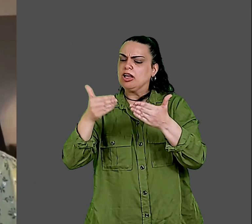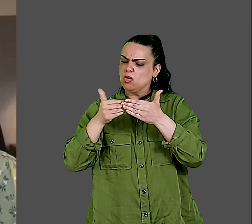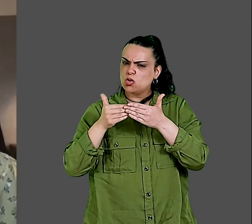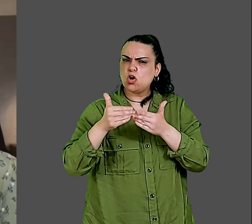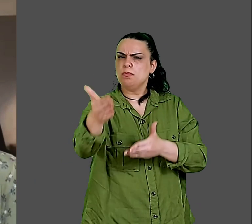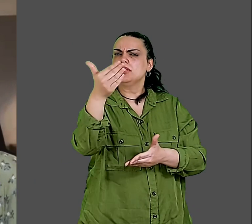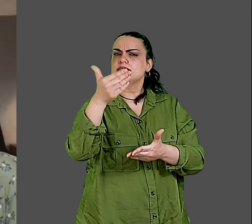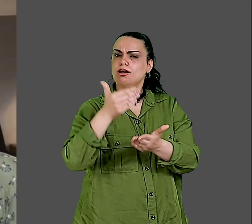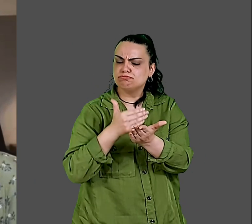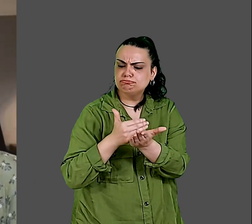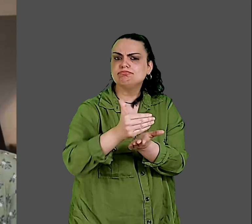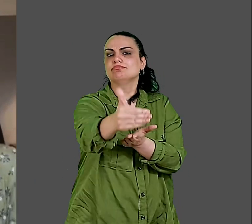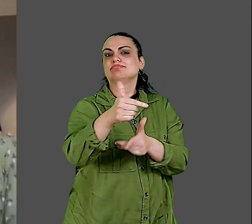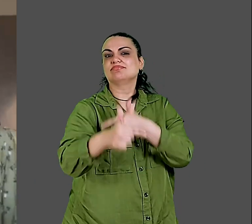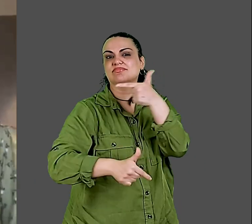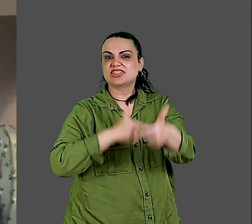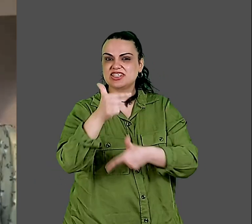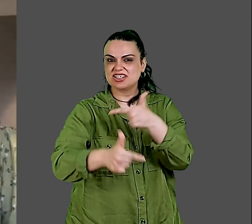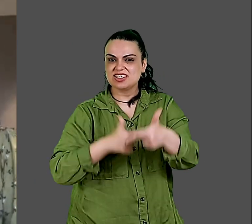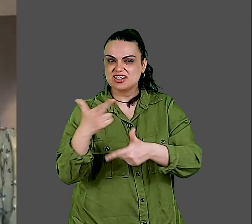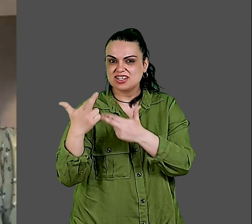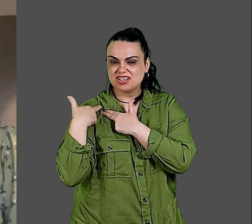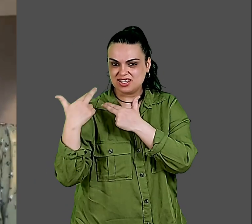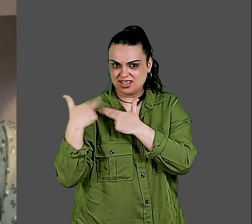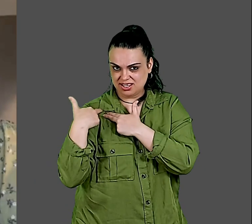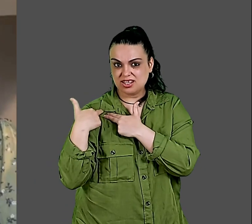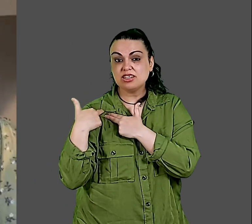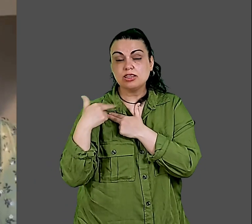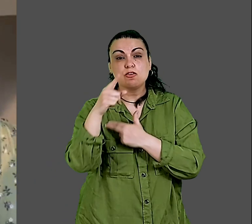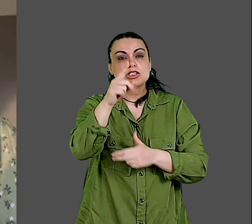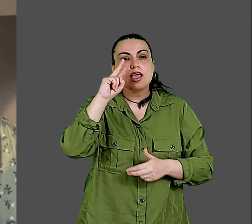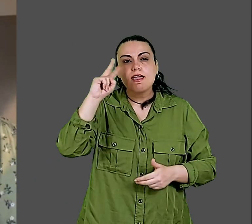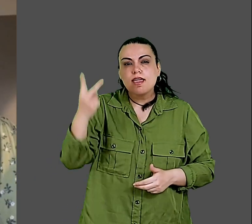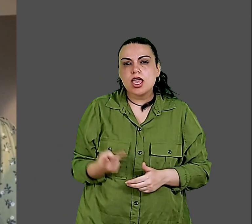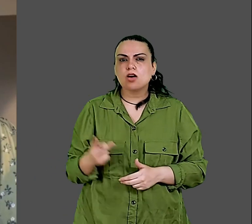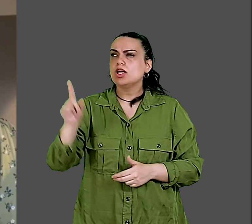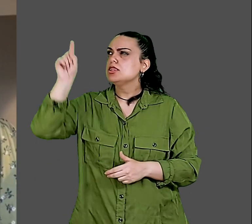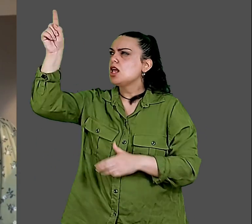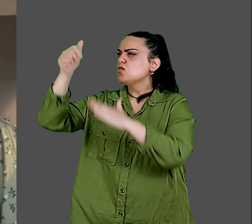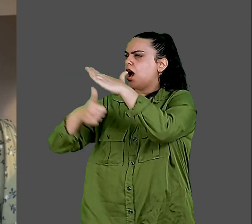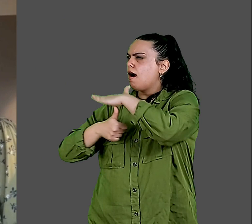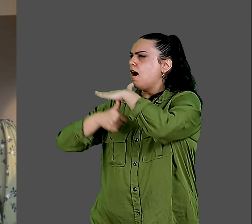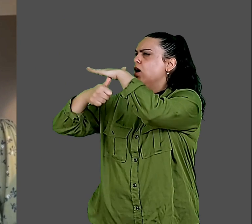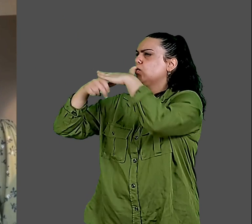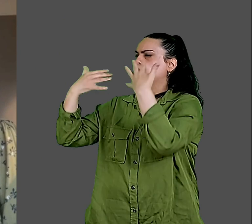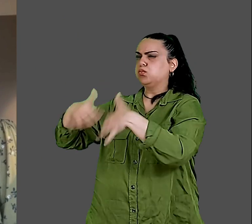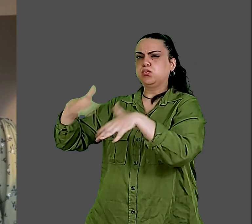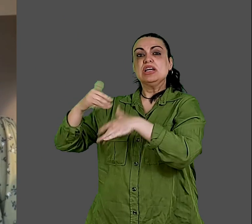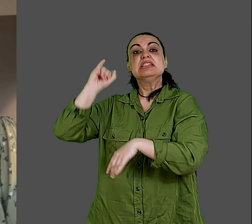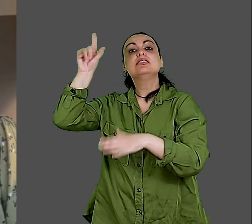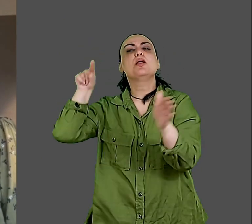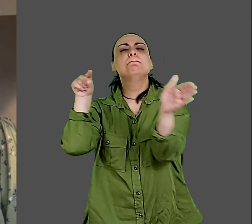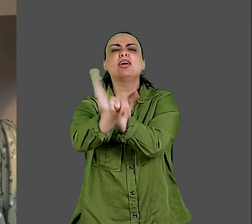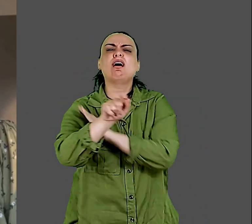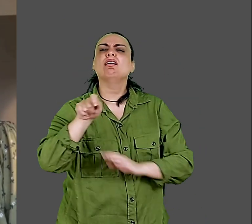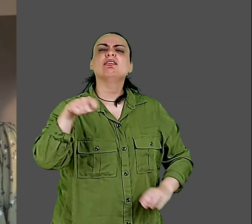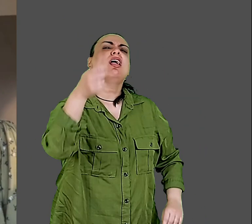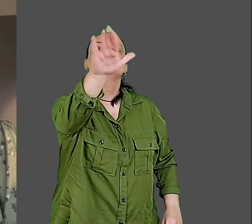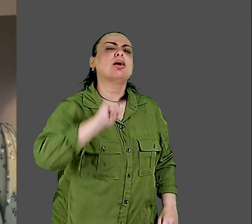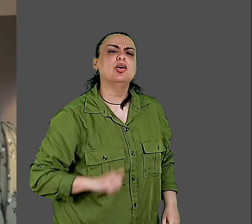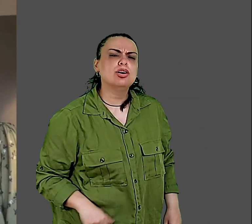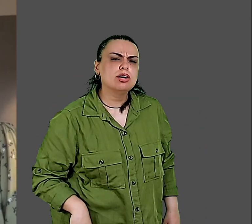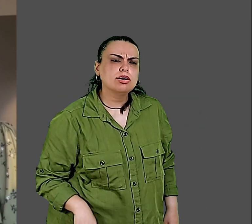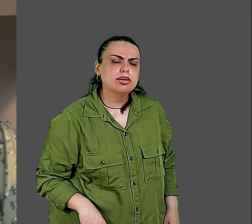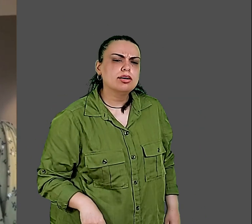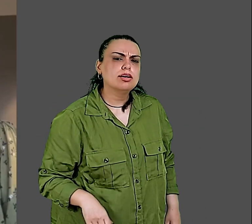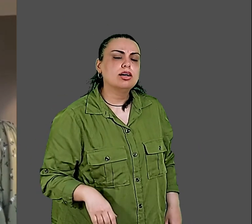início da sua chamada. Então reconheça a autoridade de quem está te chamando. E quando alguém perguntar quem te chamou, você